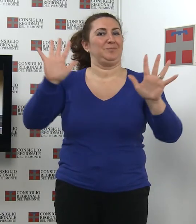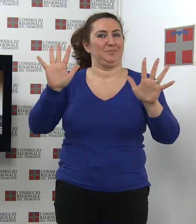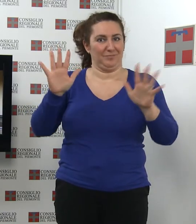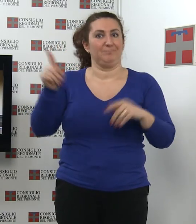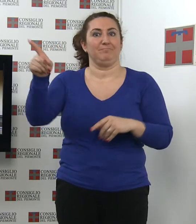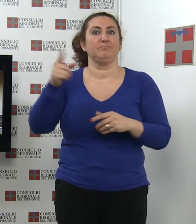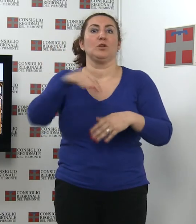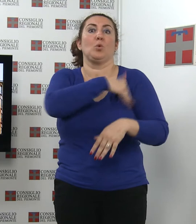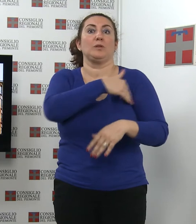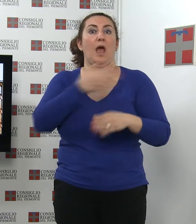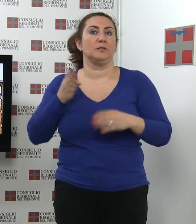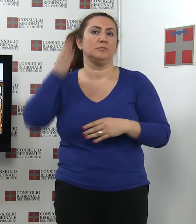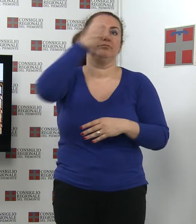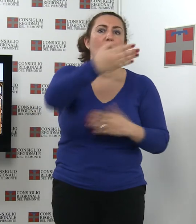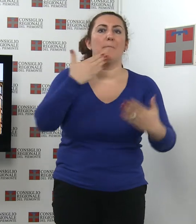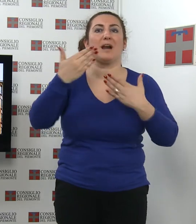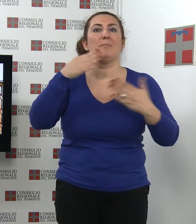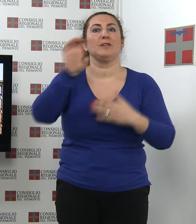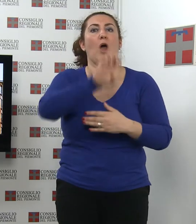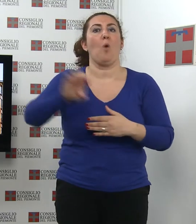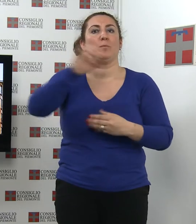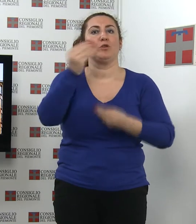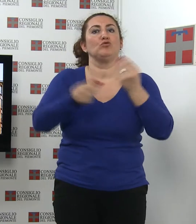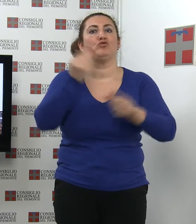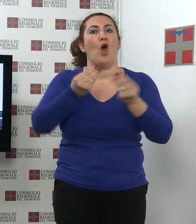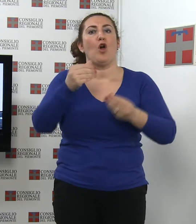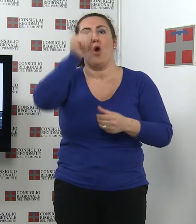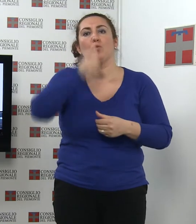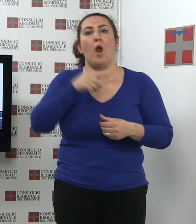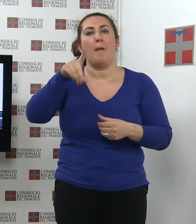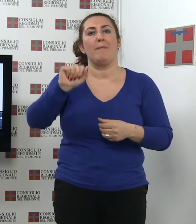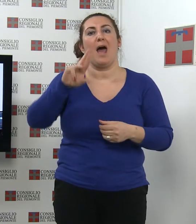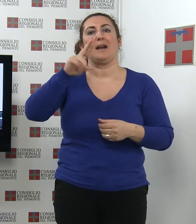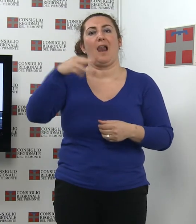europeo al gioco di ruolo Parlamentarium e hanno visitato il Comitato economico-sociale.